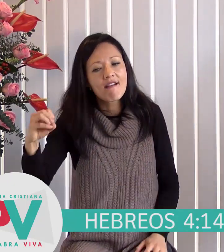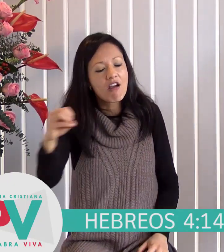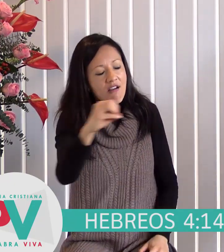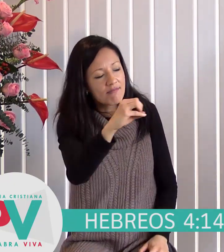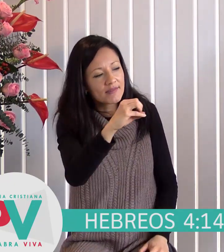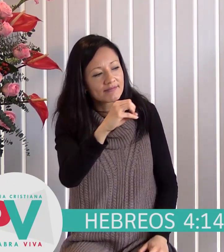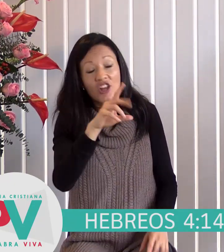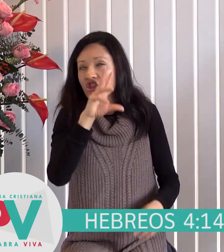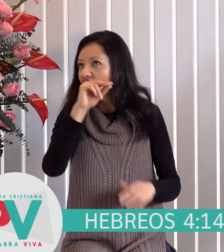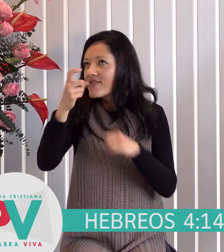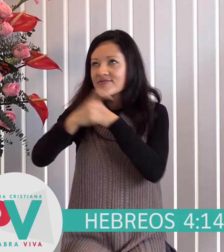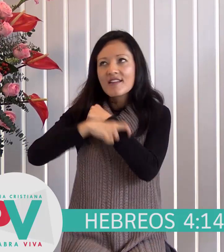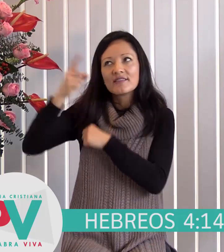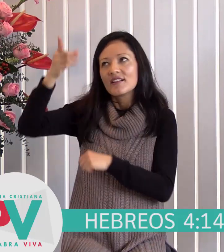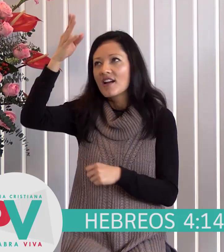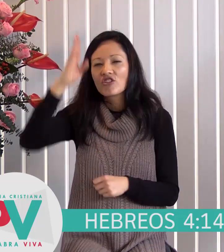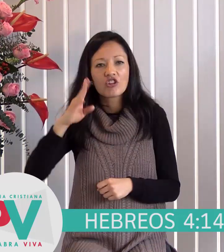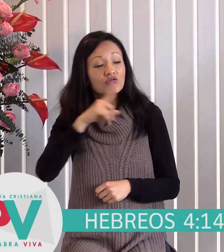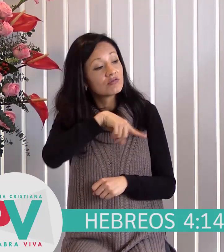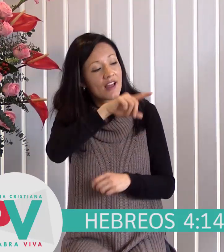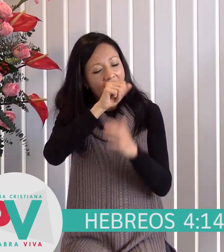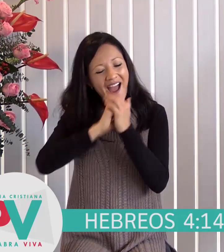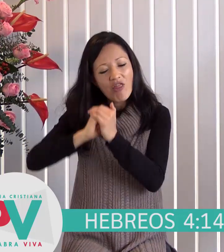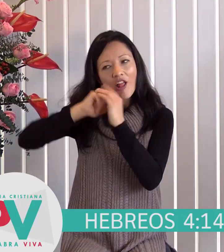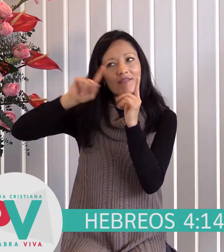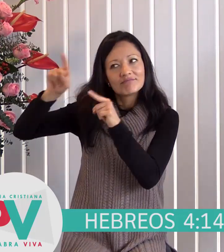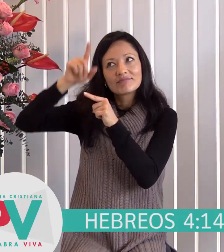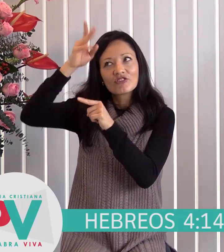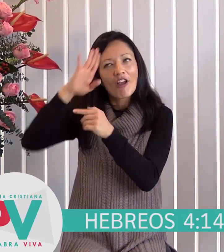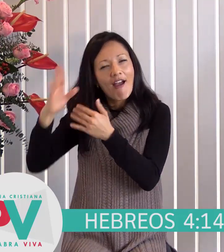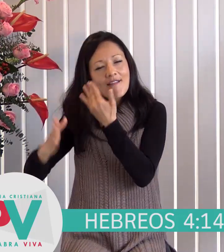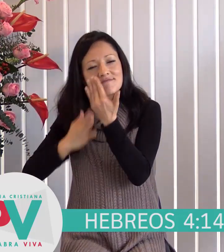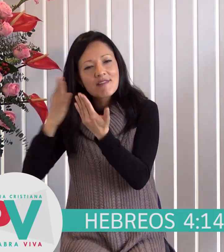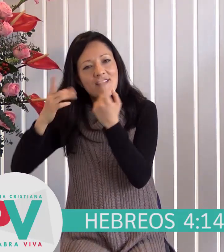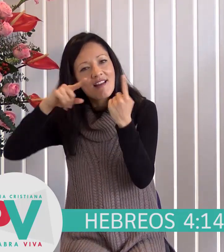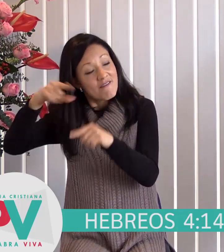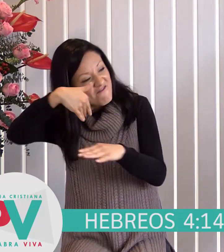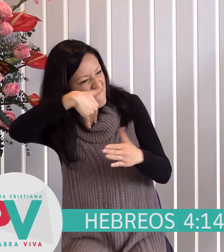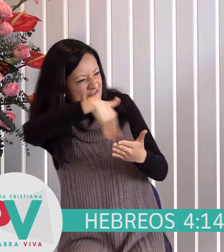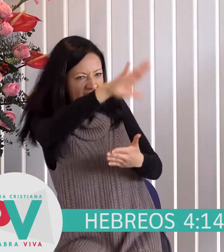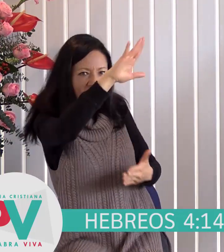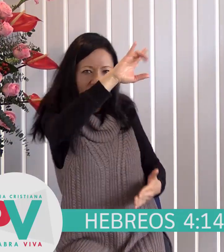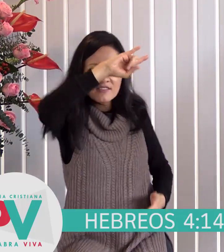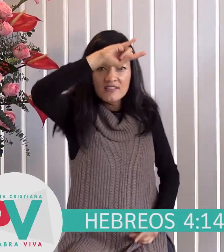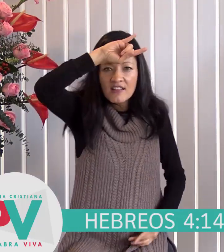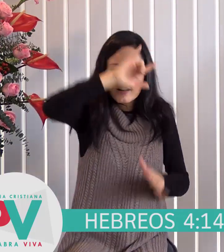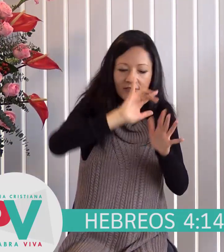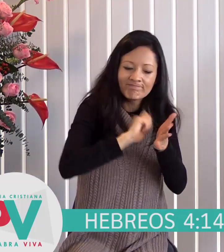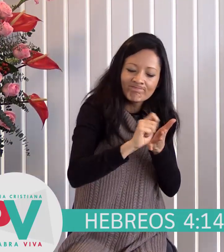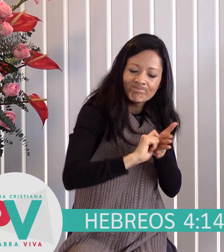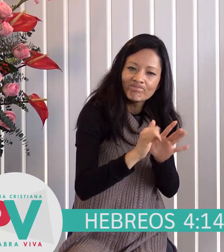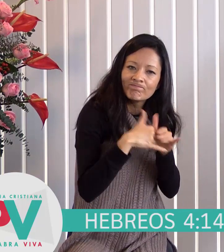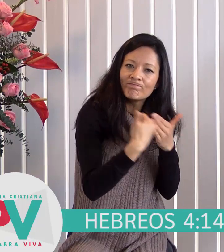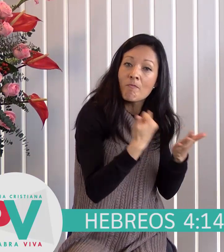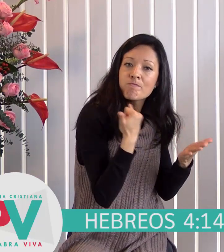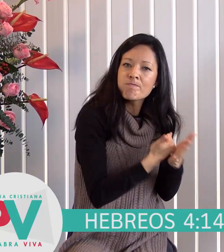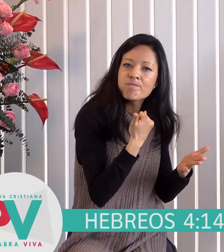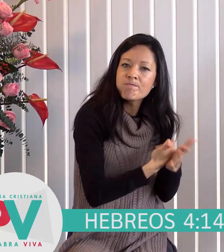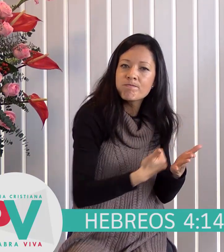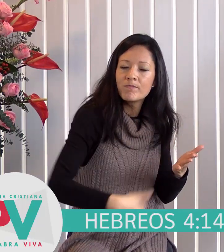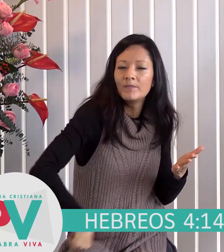tentarás al Señor tu Dios. Al Señor tu Dios adorarás y solamente al servirás. Vete, Satanás, porque escrito está.